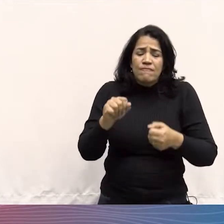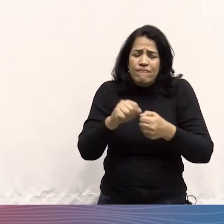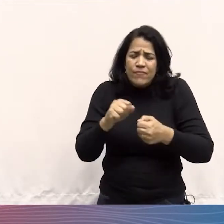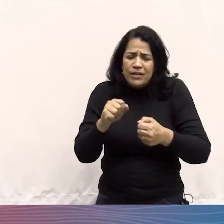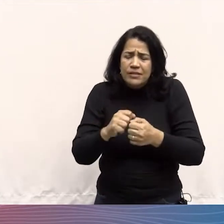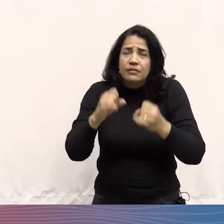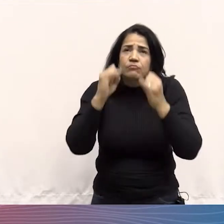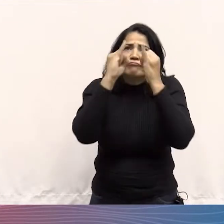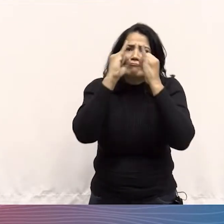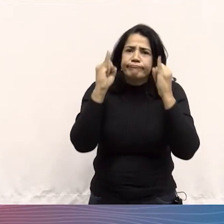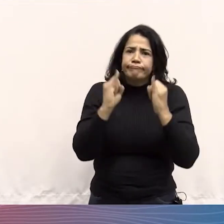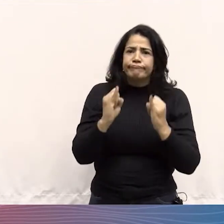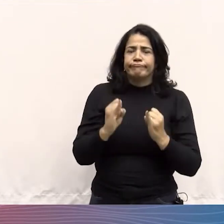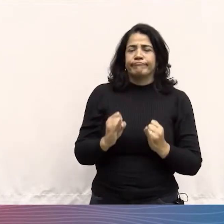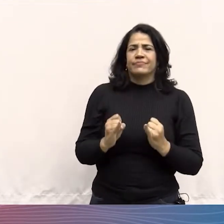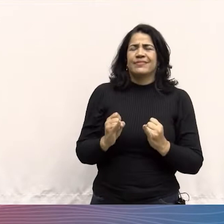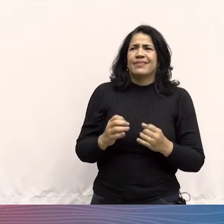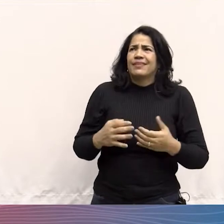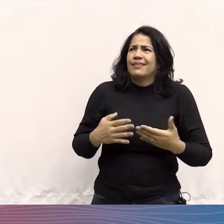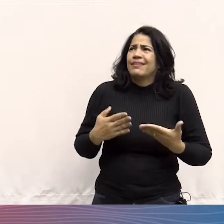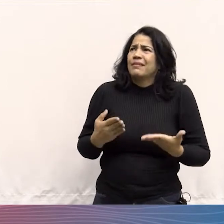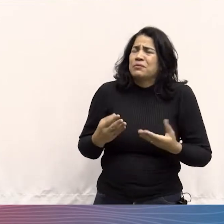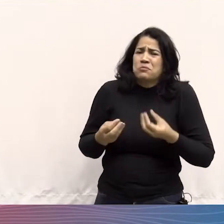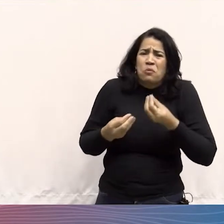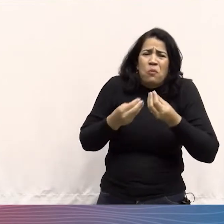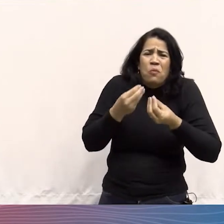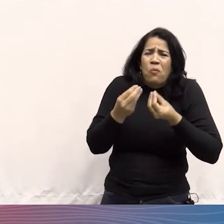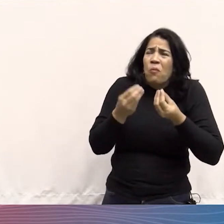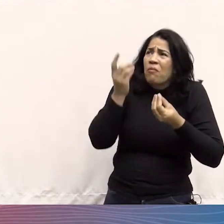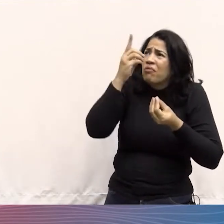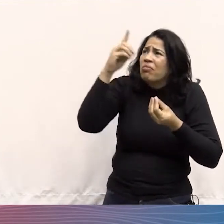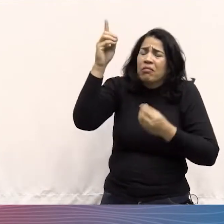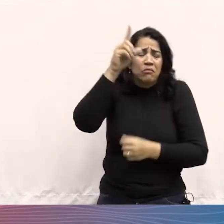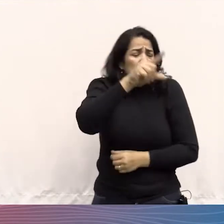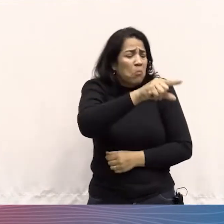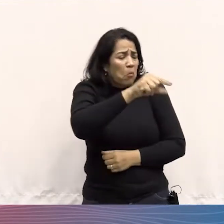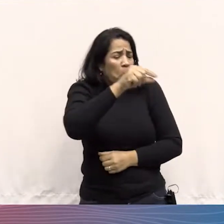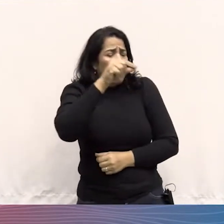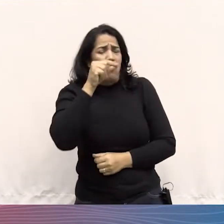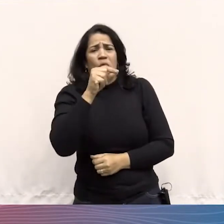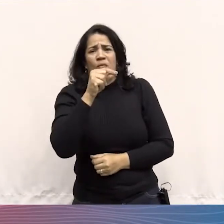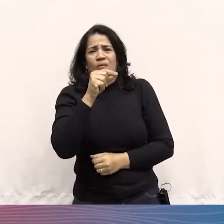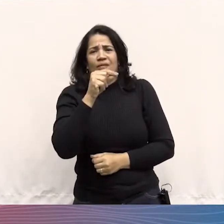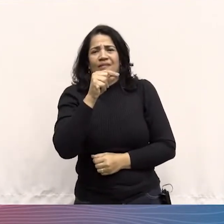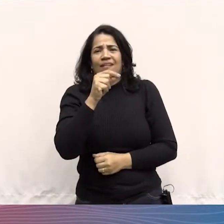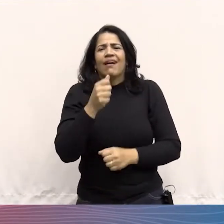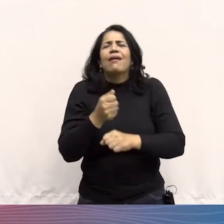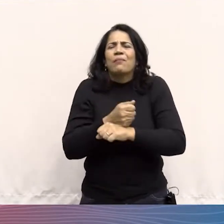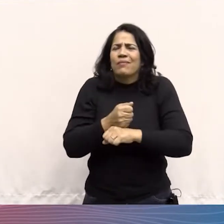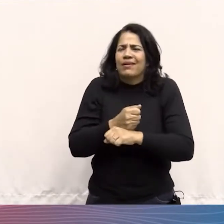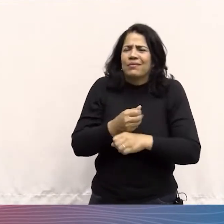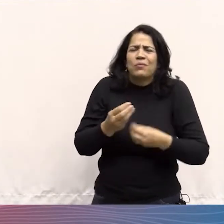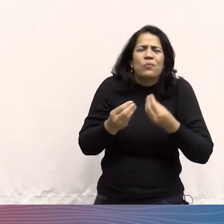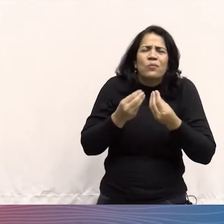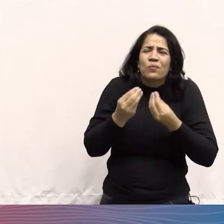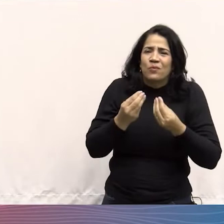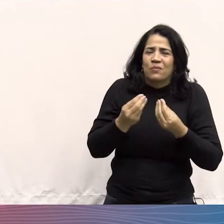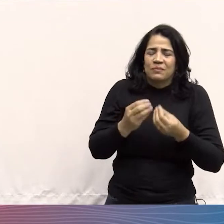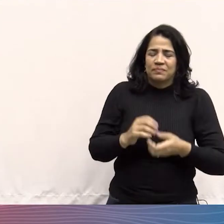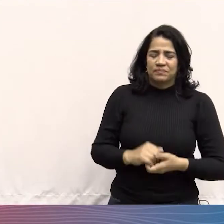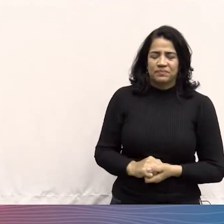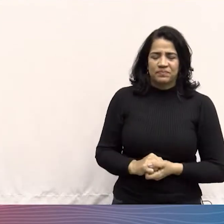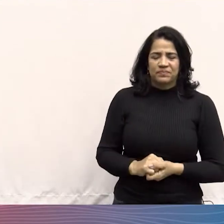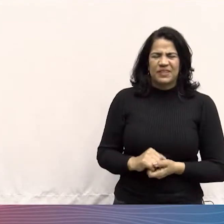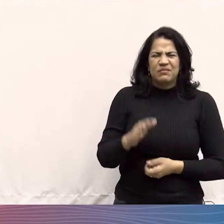é que o Senhor foi escolher uma família dessa? Mas Abraão, sabe por que